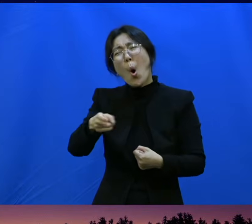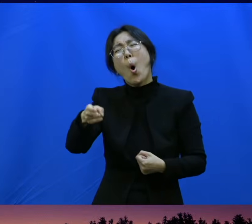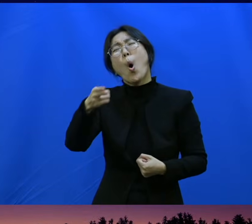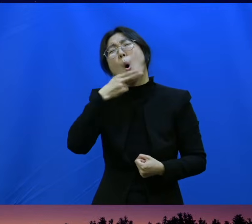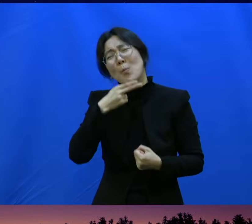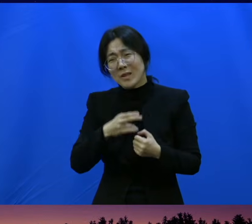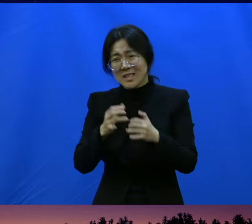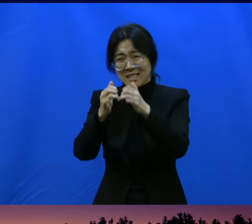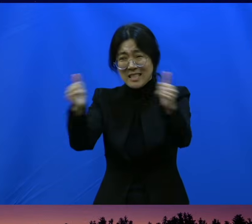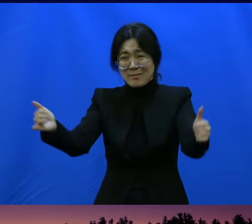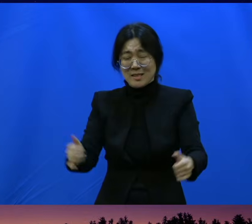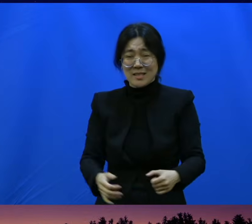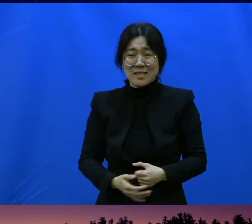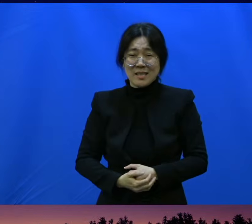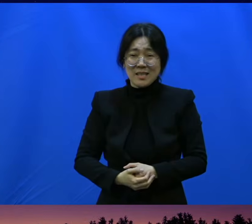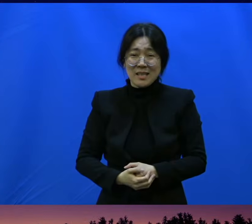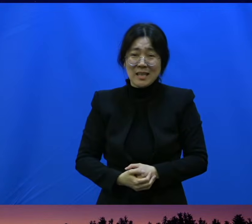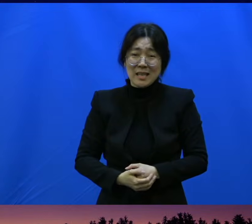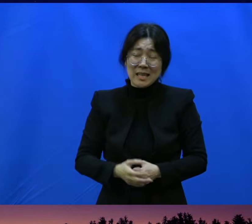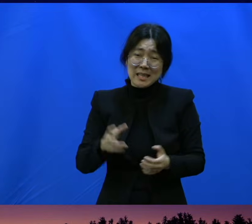문제를 안고 있는 사람들.